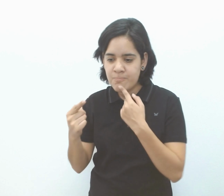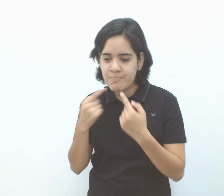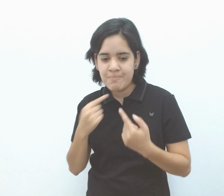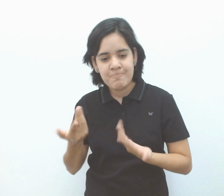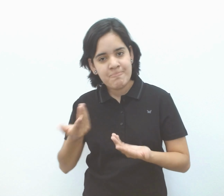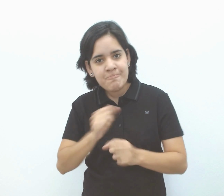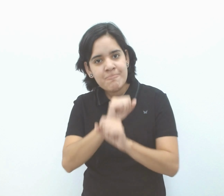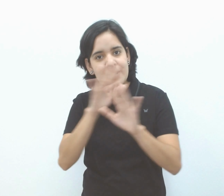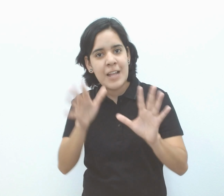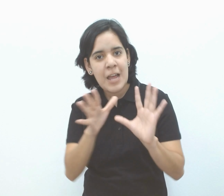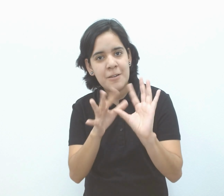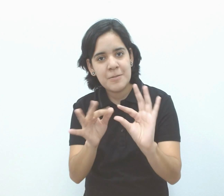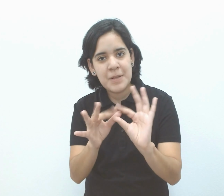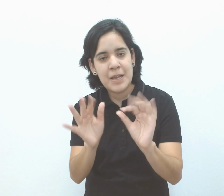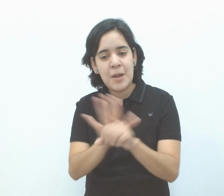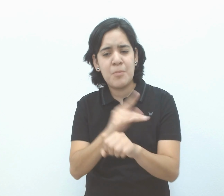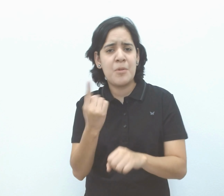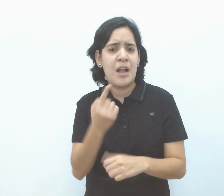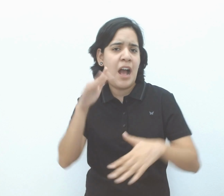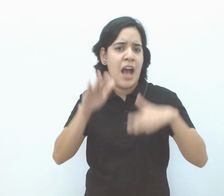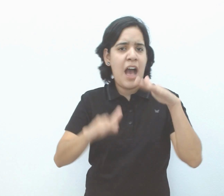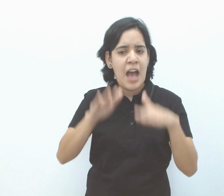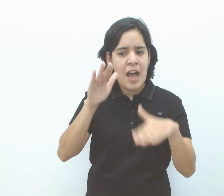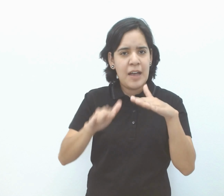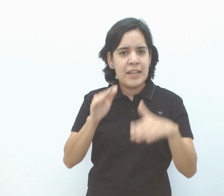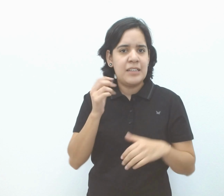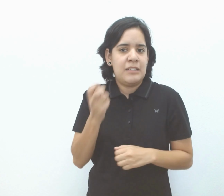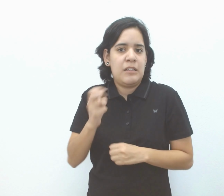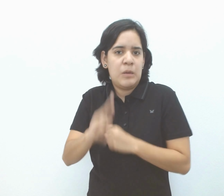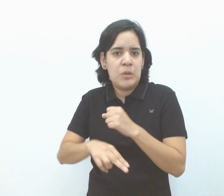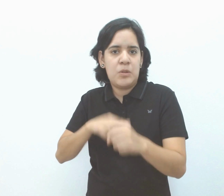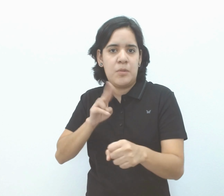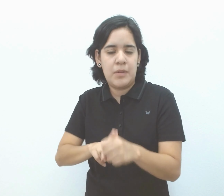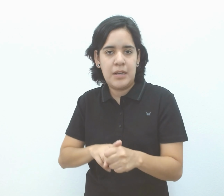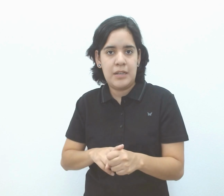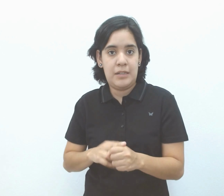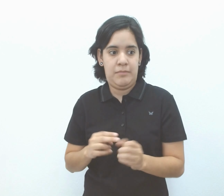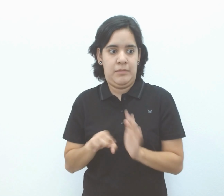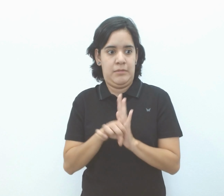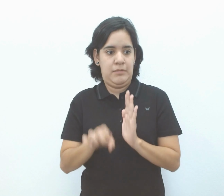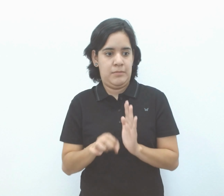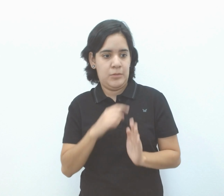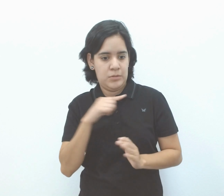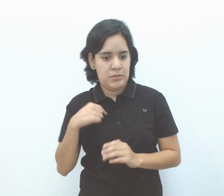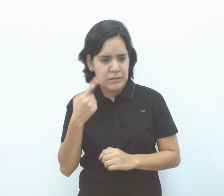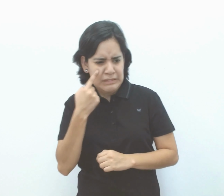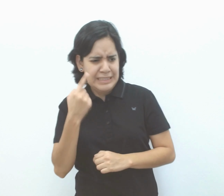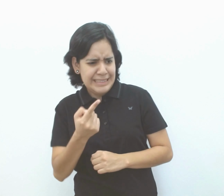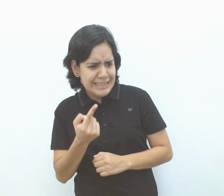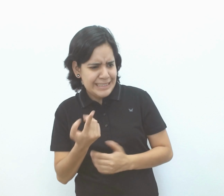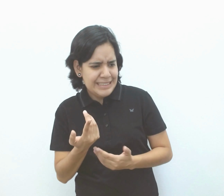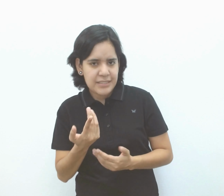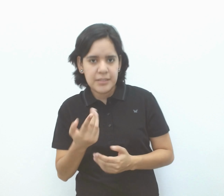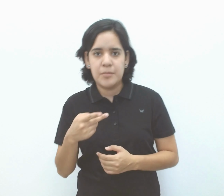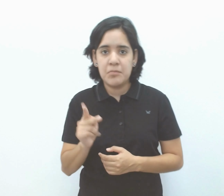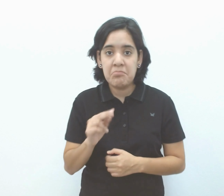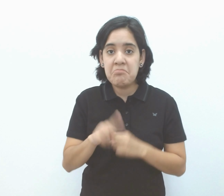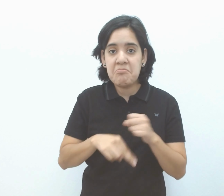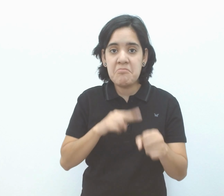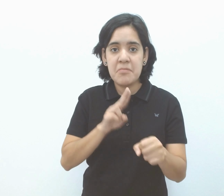de desarrollo naturales de la vida, porque muchas cosas nos conflictúan y de pronto descubrimos que eso es algo necesario que